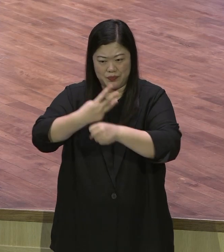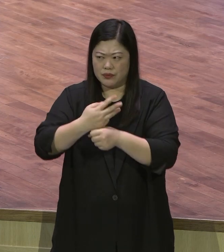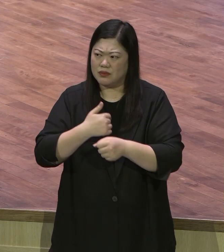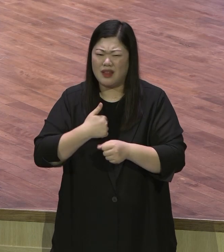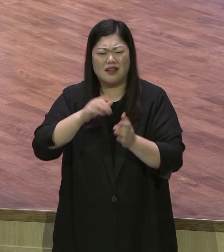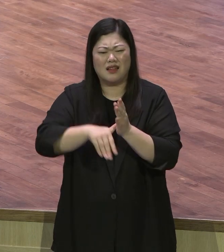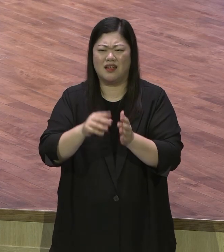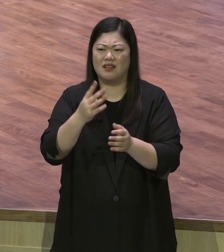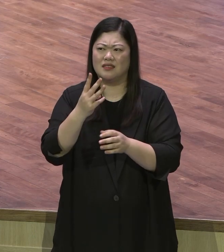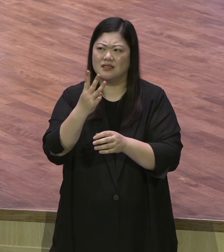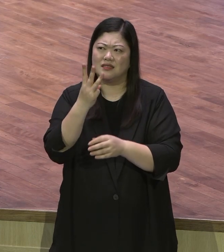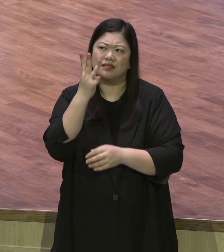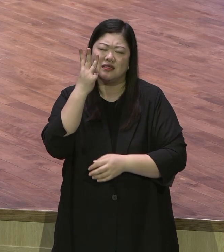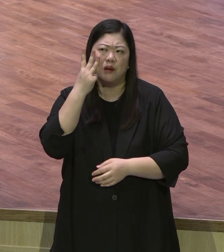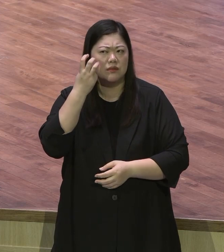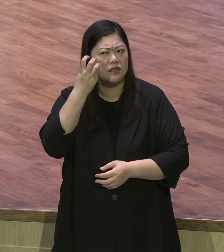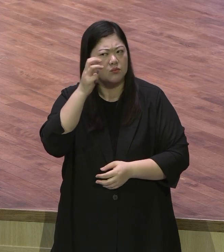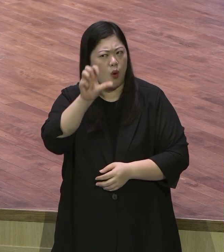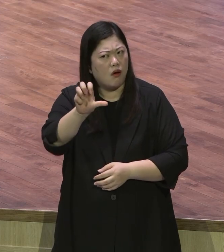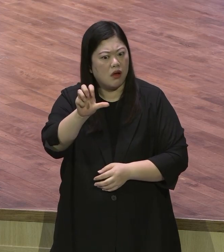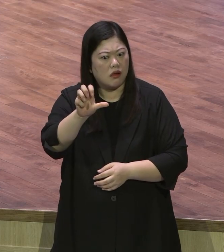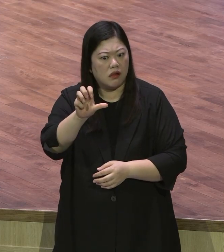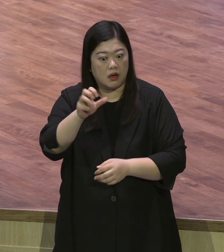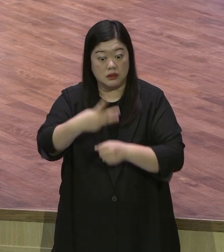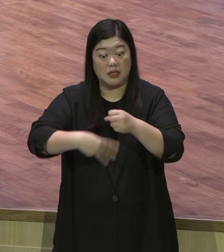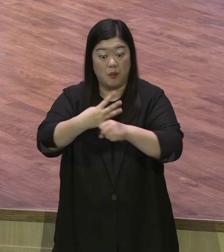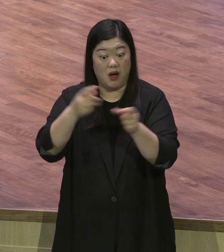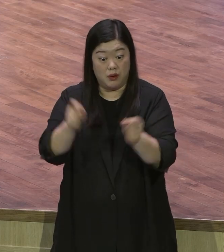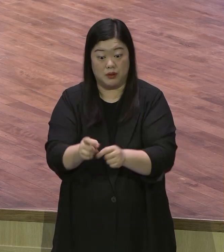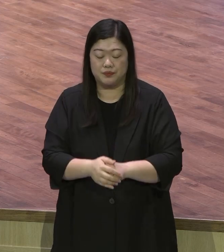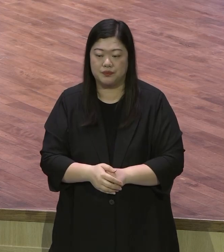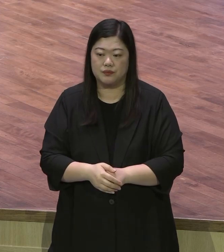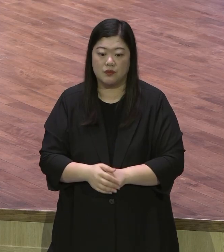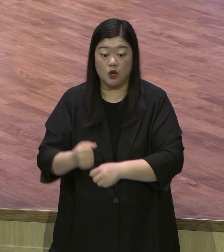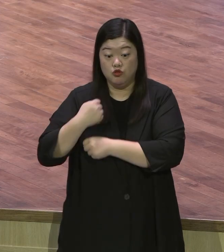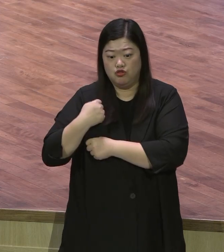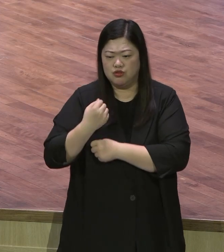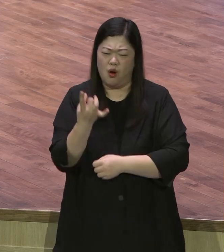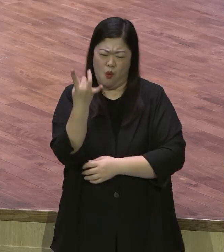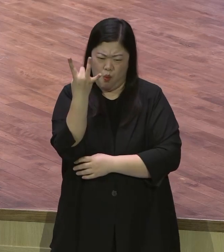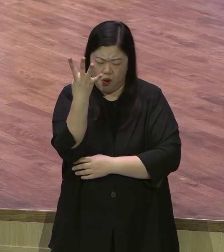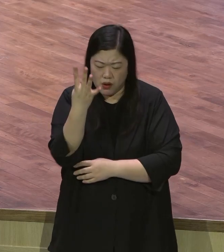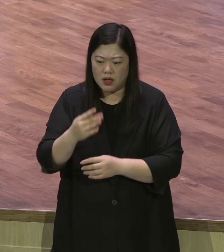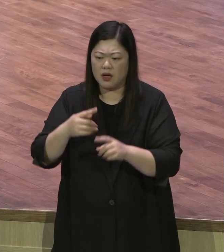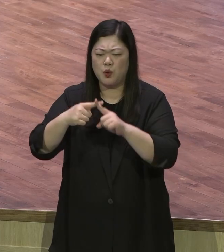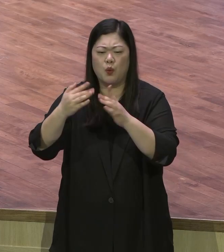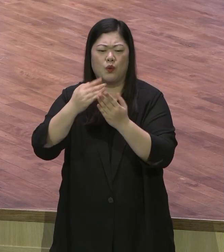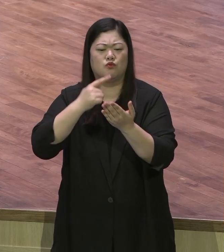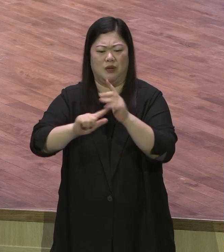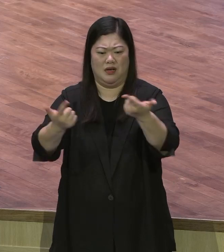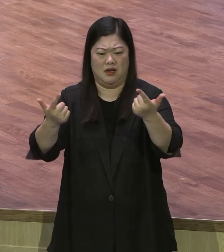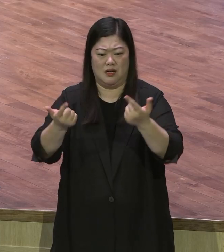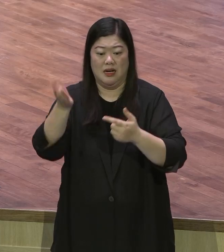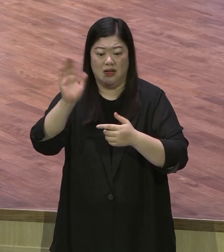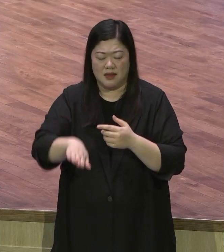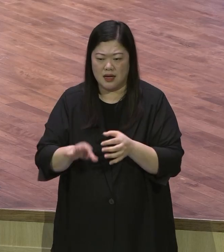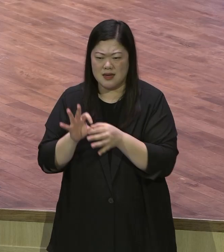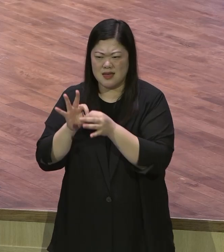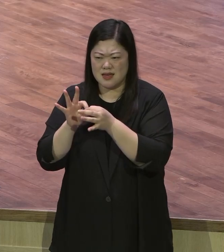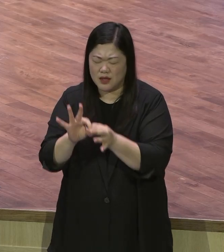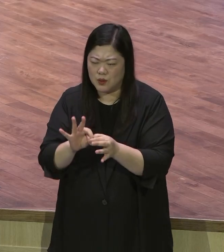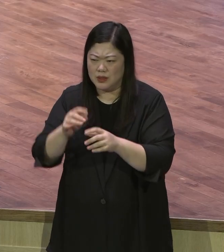생활 한 동안도 교회 떠난 적이 없어요. 더 은혜 많이 받아요. 군대에서 완전히 은혜 받아요. 성령 체험, 방언 방서 부터